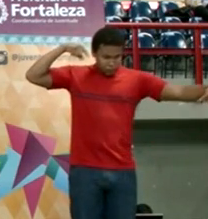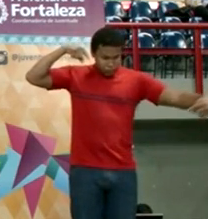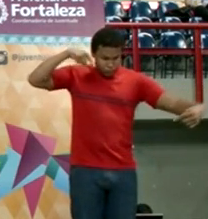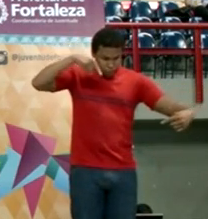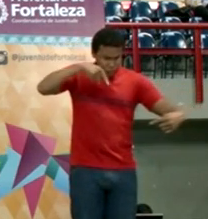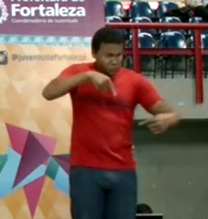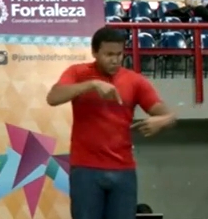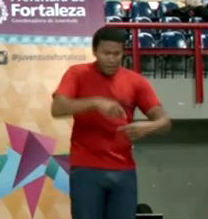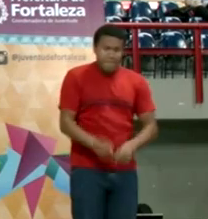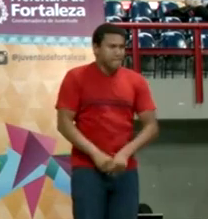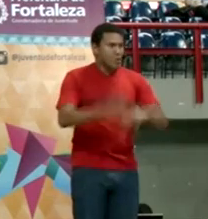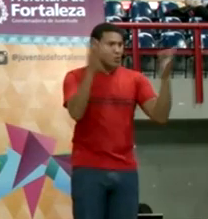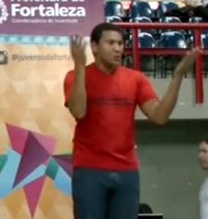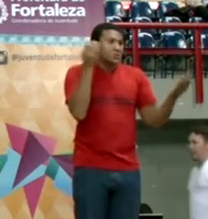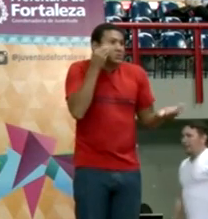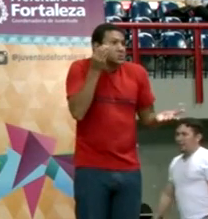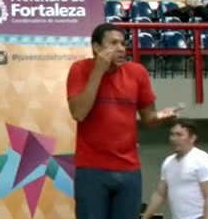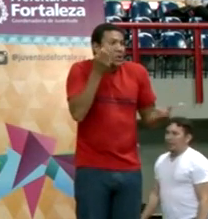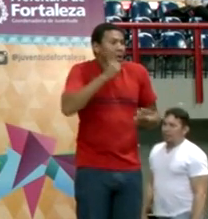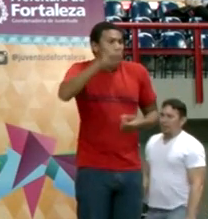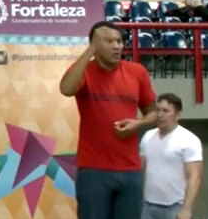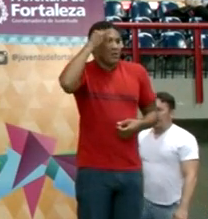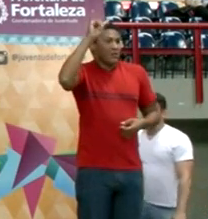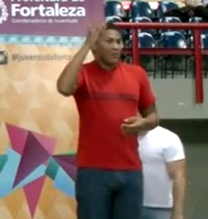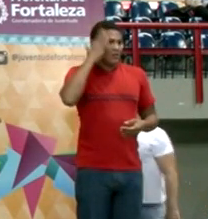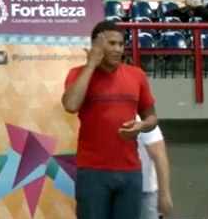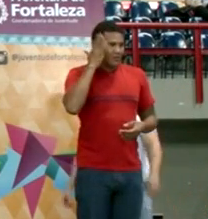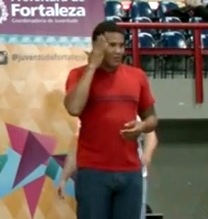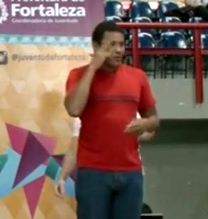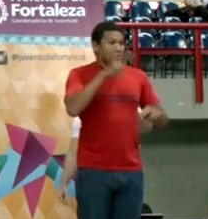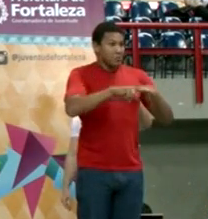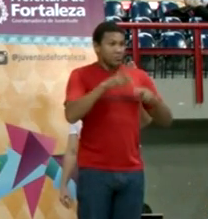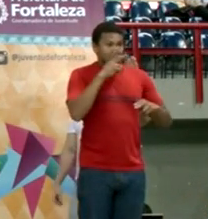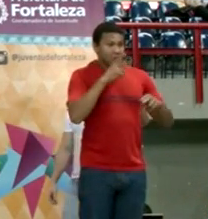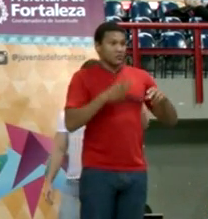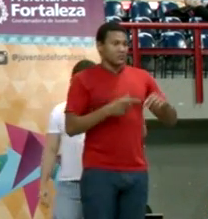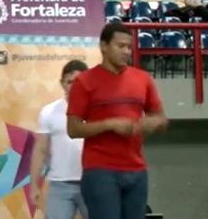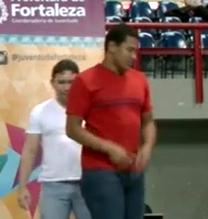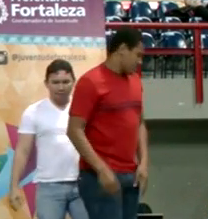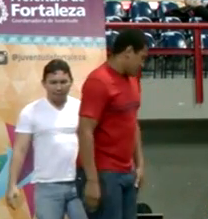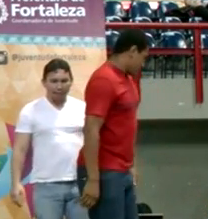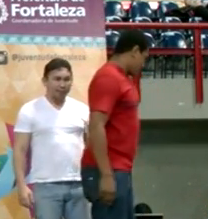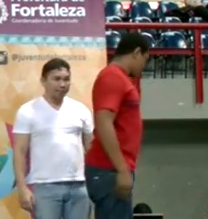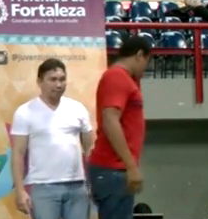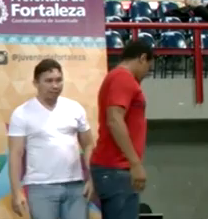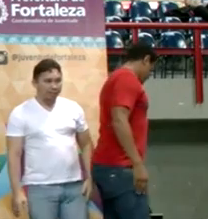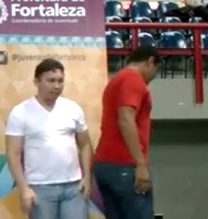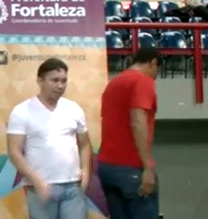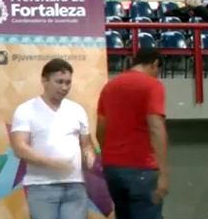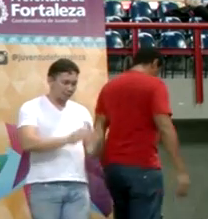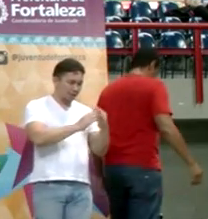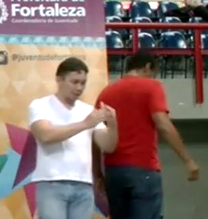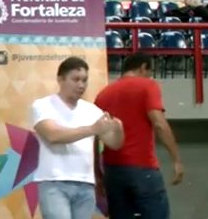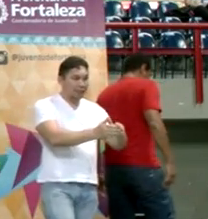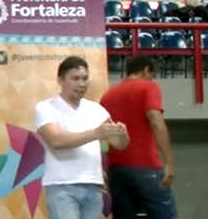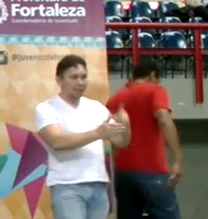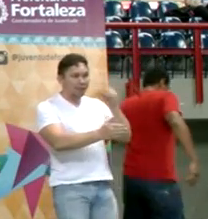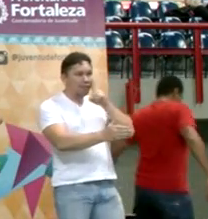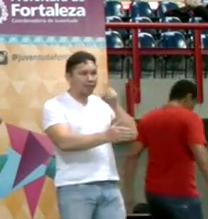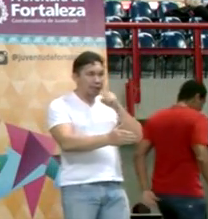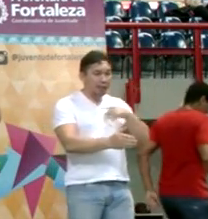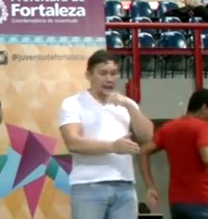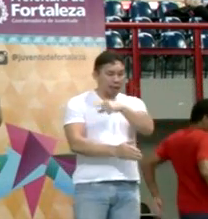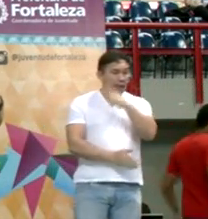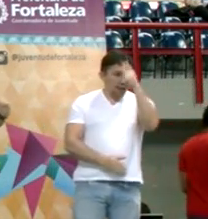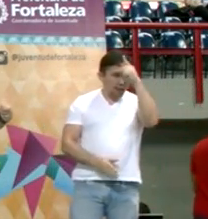Era sorte, tá? Então simplesmente os submarinos acabaram com os navios americanos. E aí a Alemanha